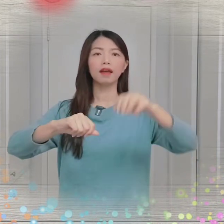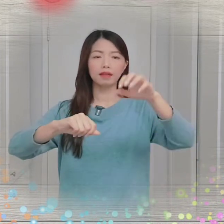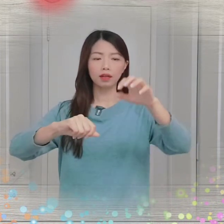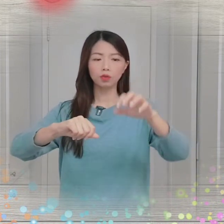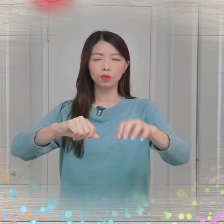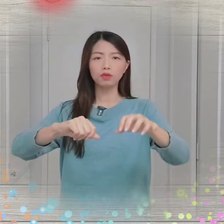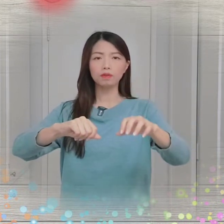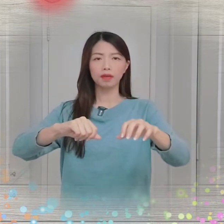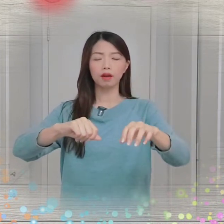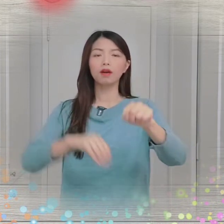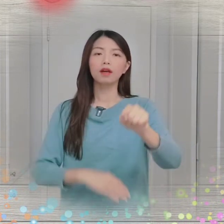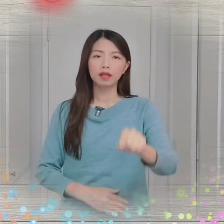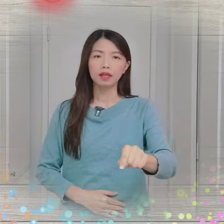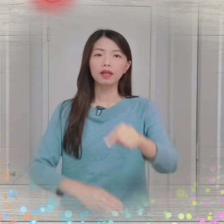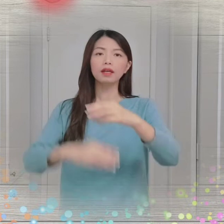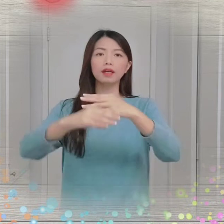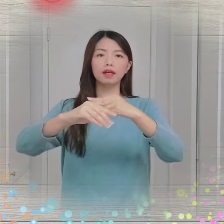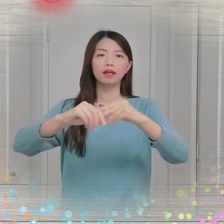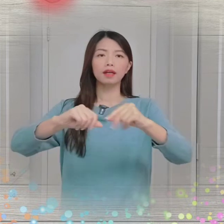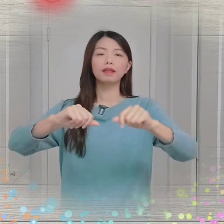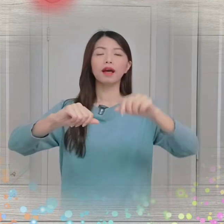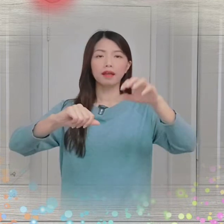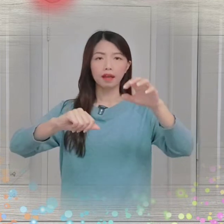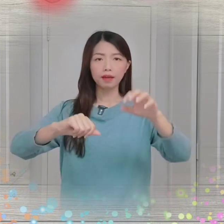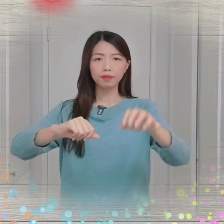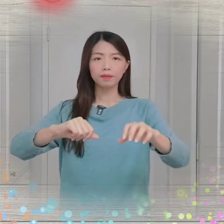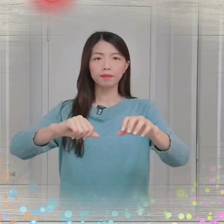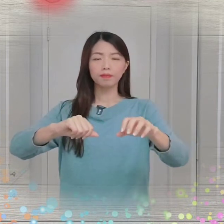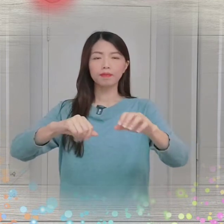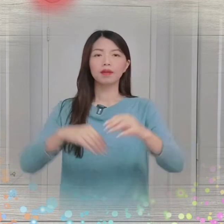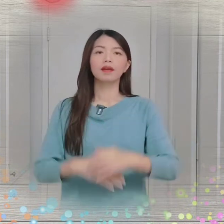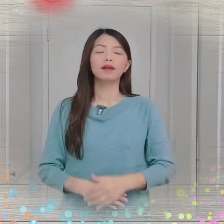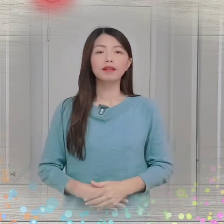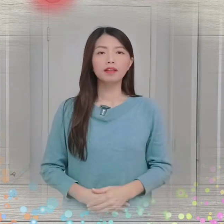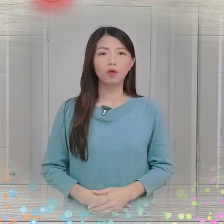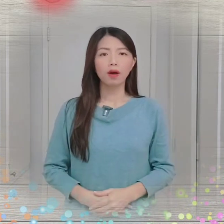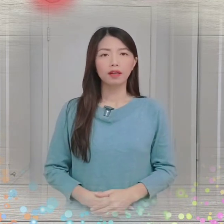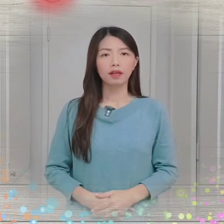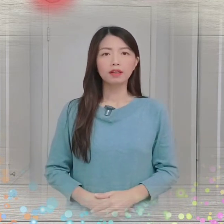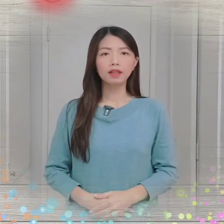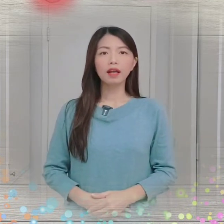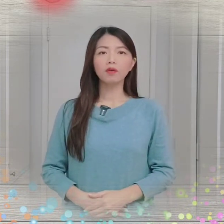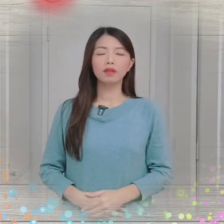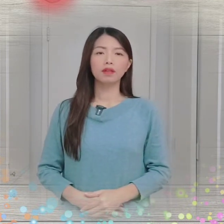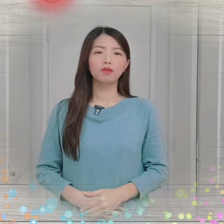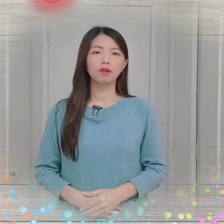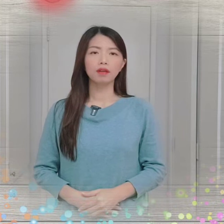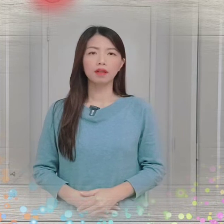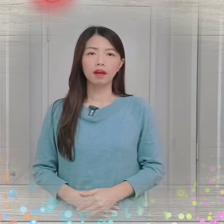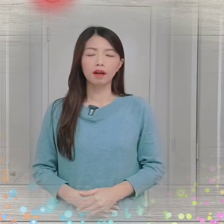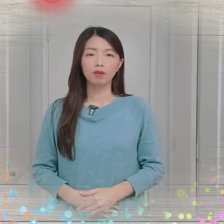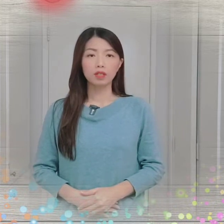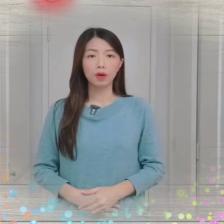땅에 장소수어 해주시면 돼요. 이 땅에 큰 영광이 크다라고 한 뜻의